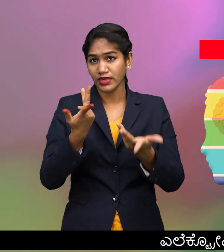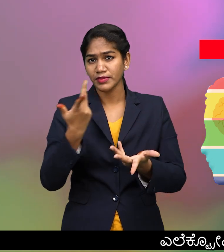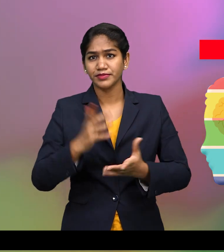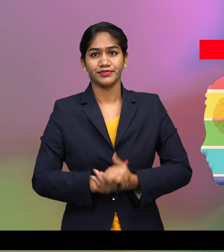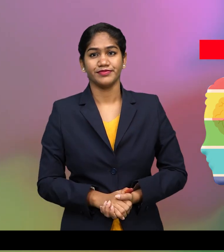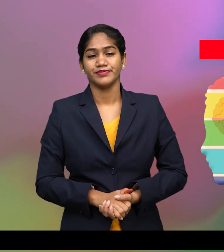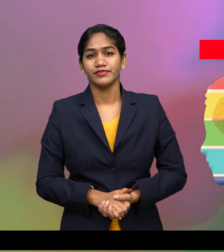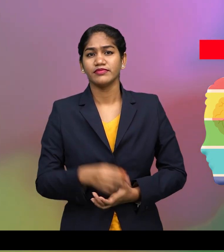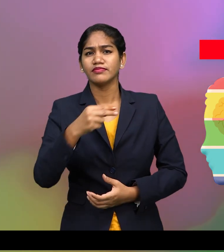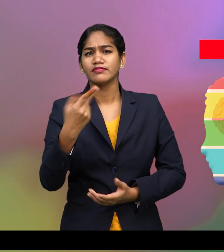ಇಇಜಿ